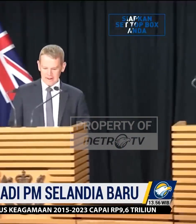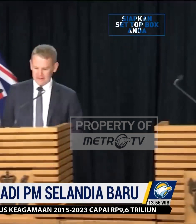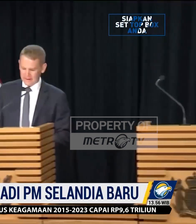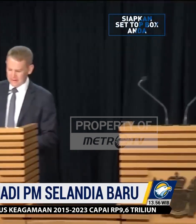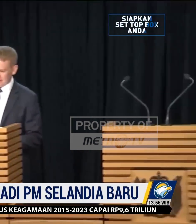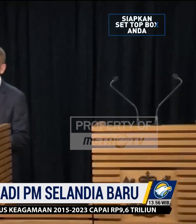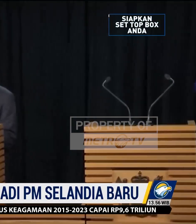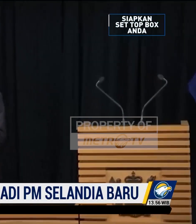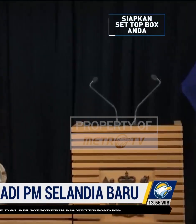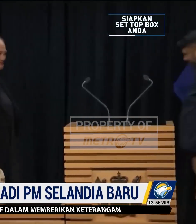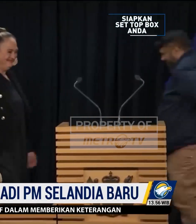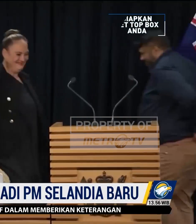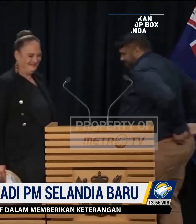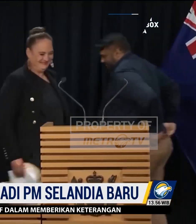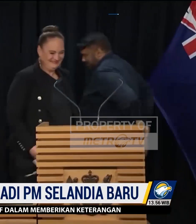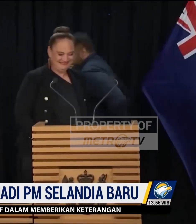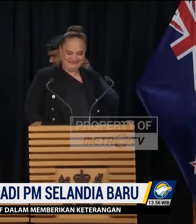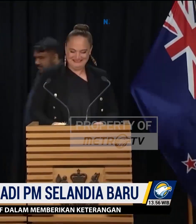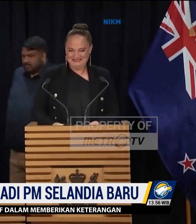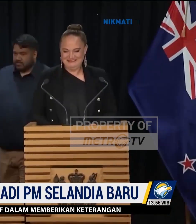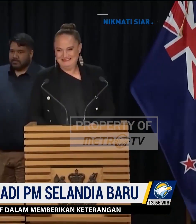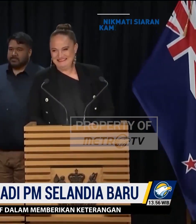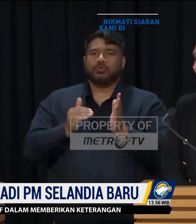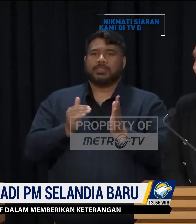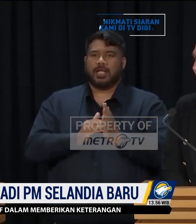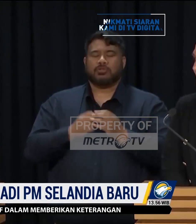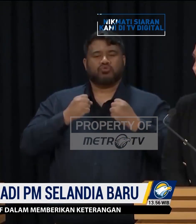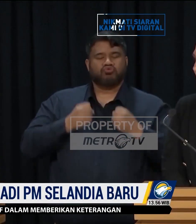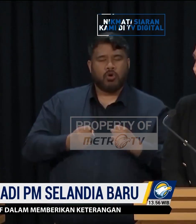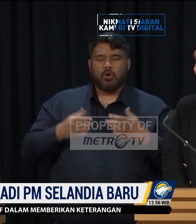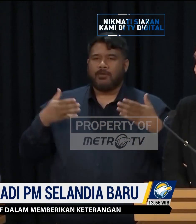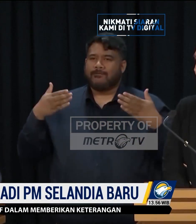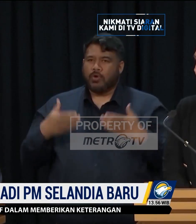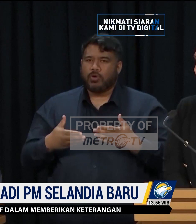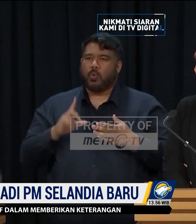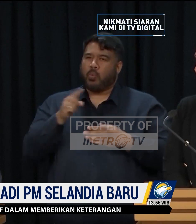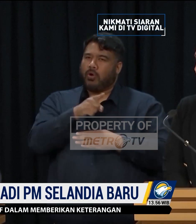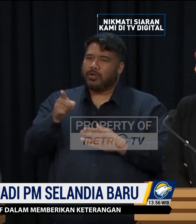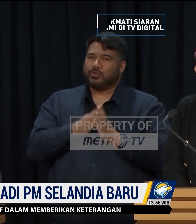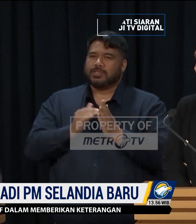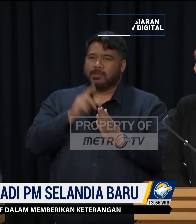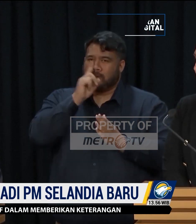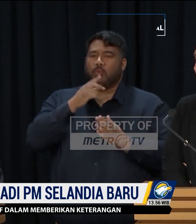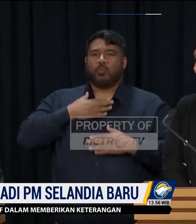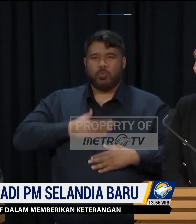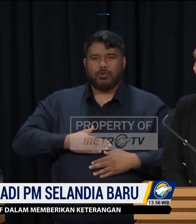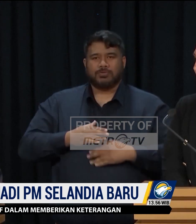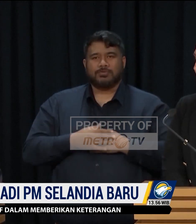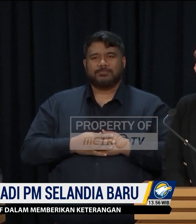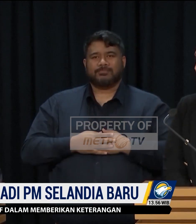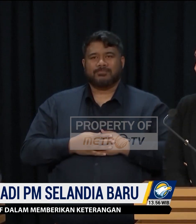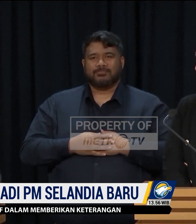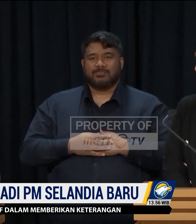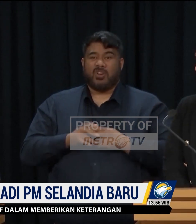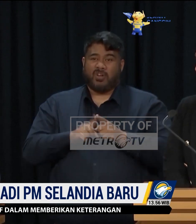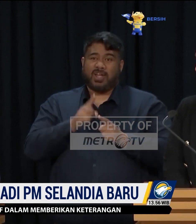hal tersebut diresmikan di kota Wellington pada hari Minggu hitkins menggantikan yang mengundurkan diri